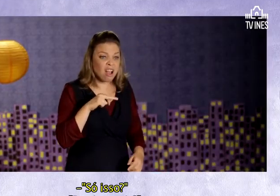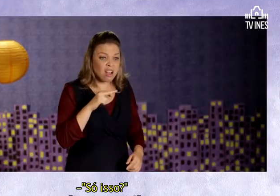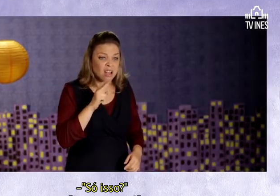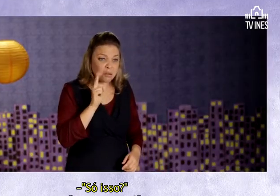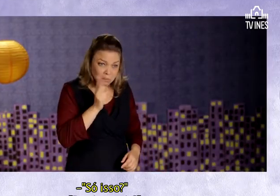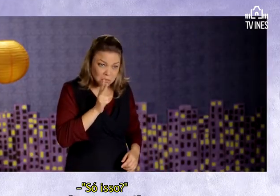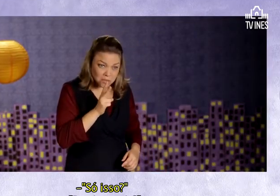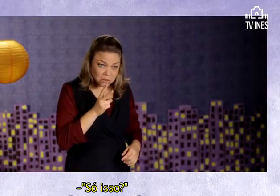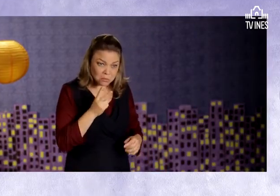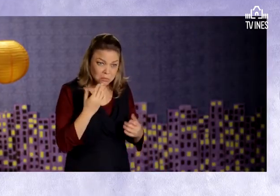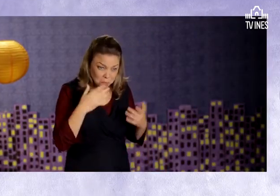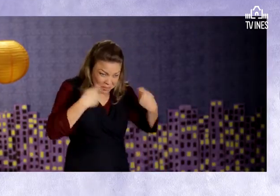Precisa mais?